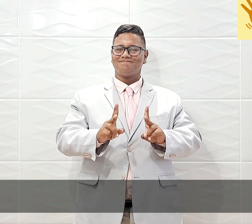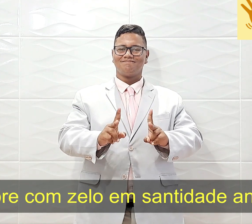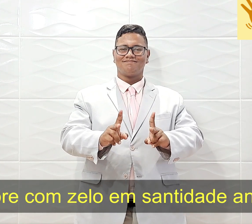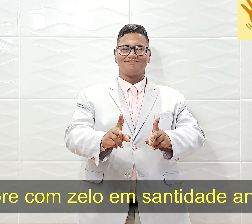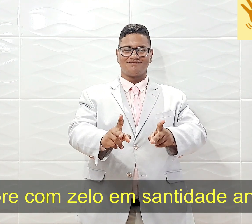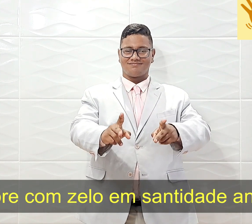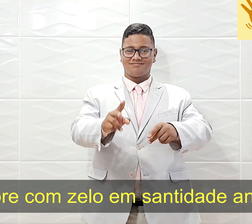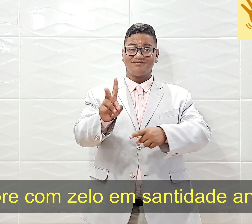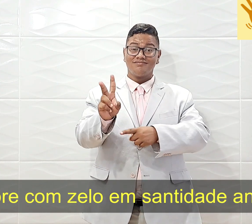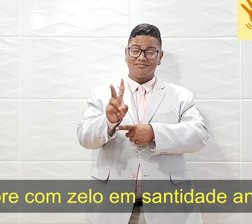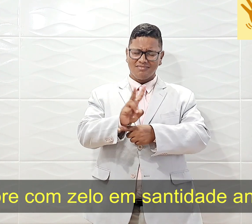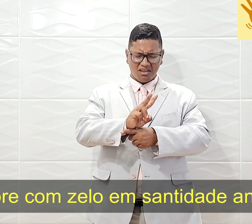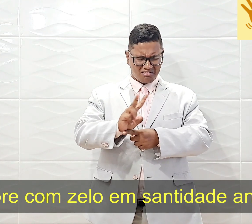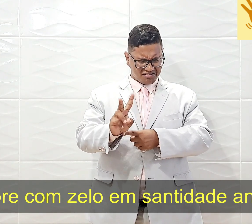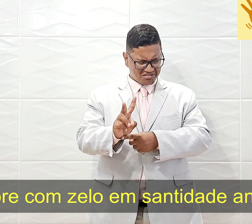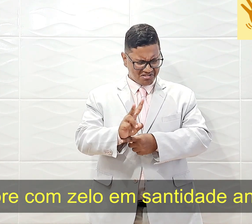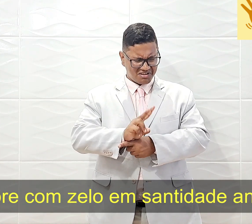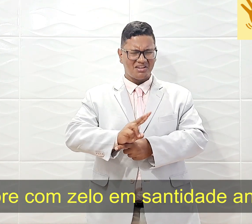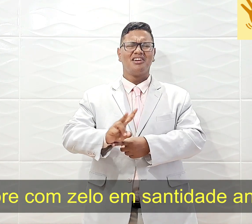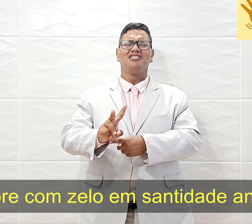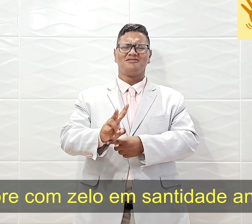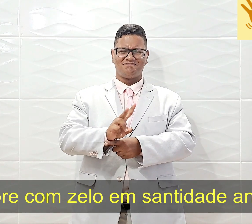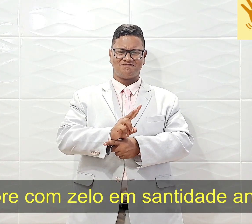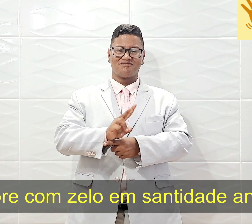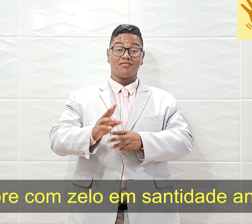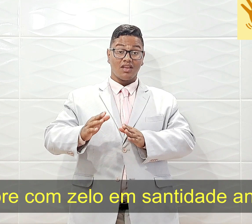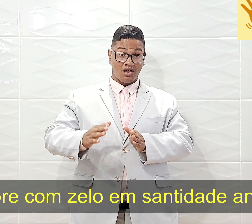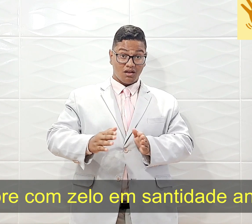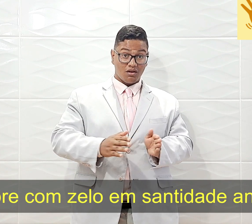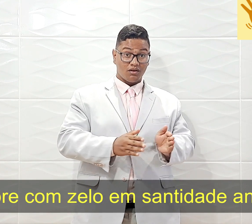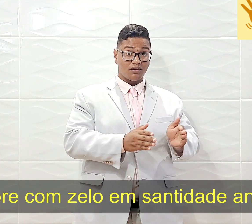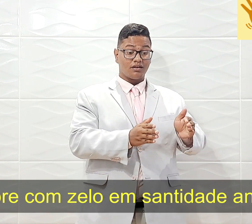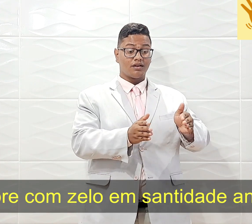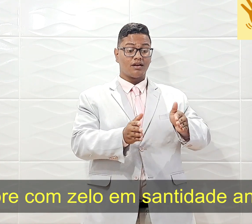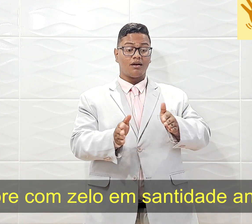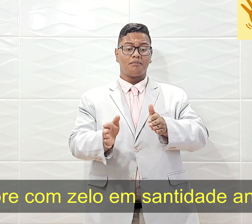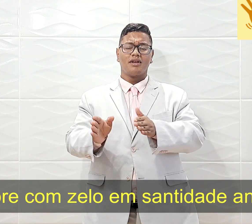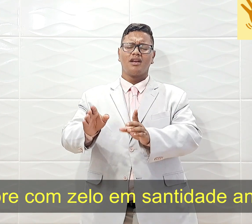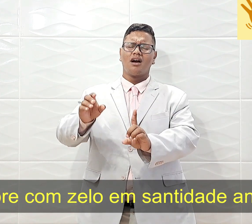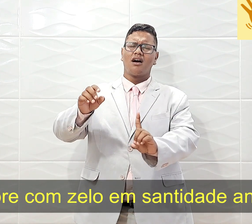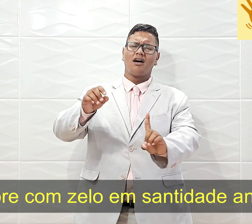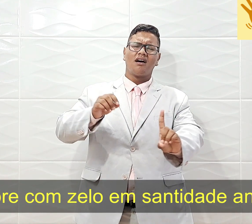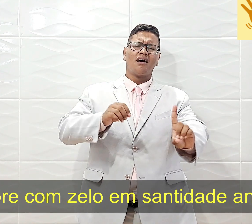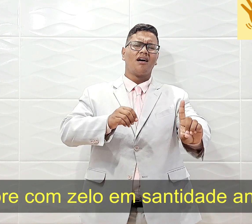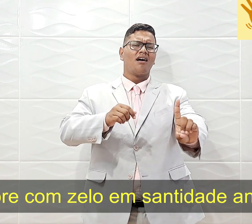Sempre com selo Em santidade andar